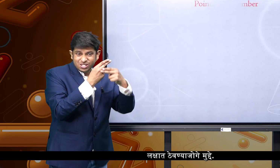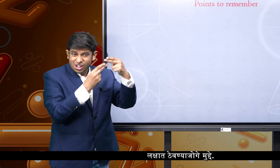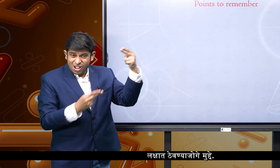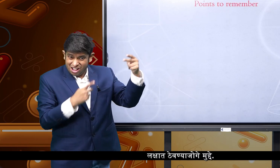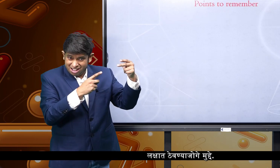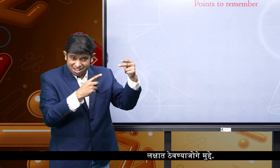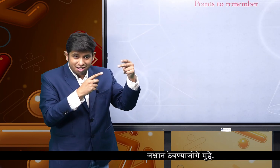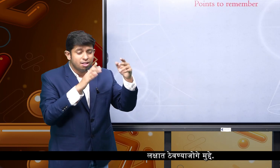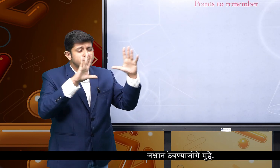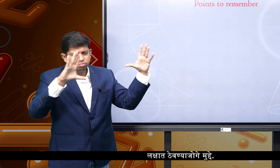लक्षात ठेवण्याजोगे मुद्दे.